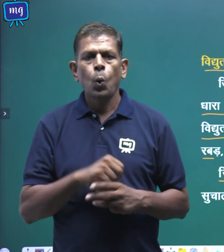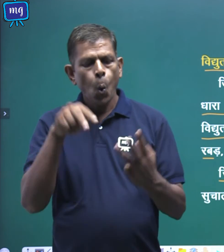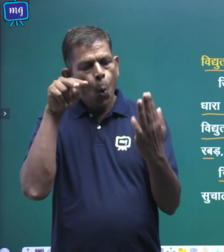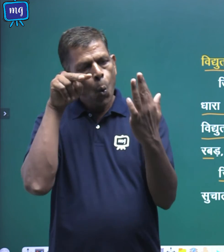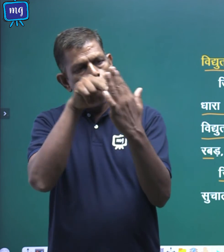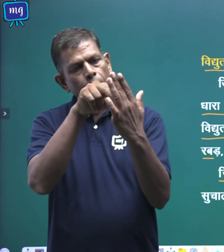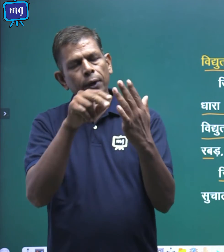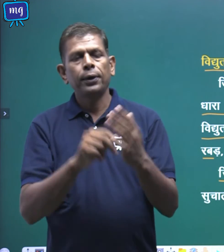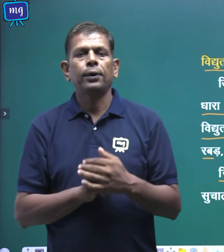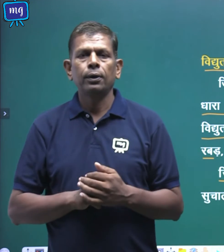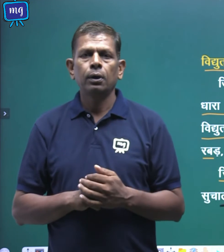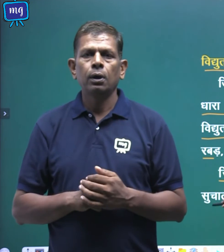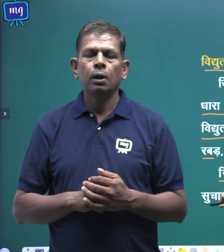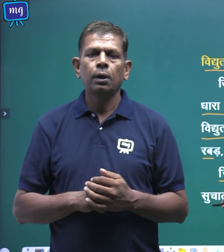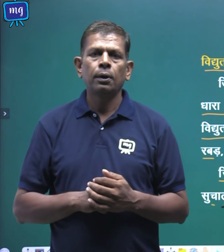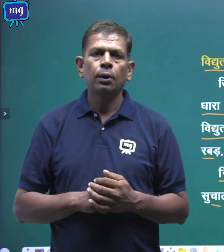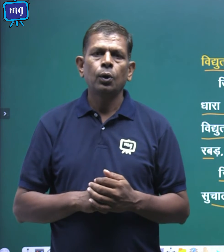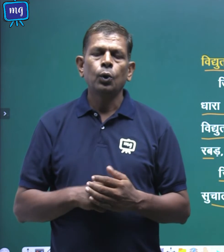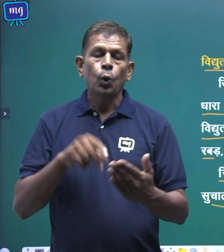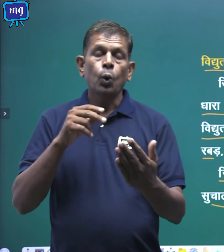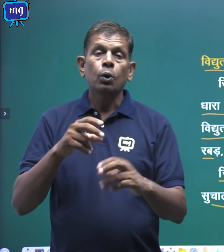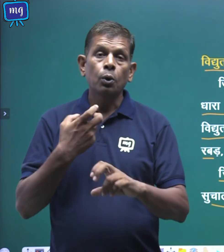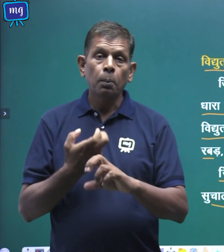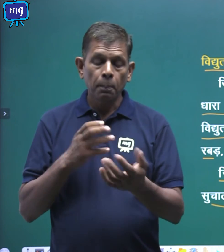सॉकेट सुचालक पदार्थों से